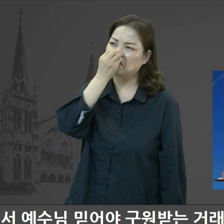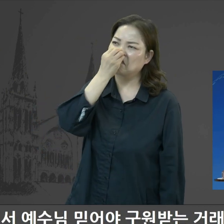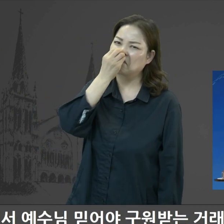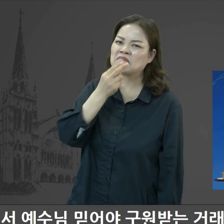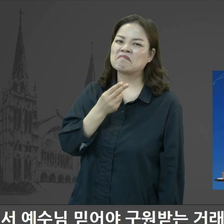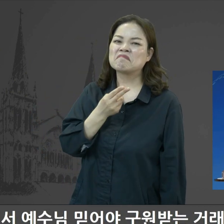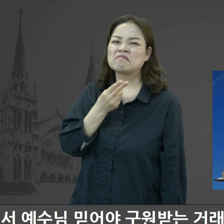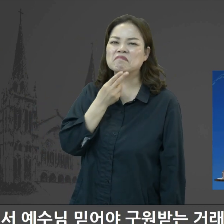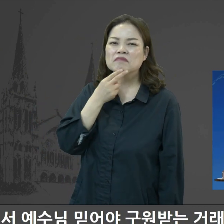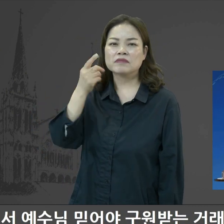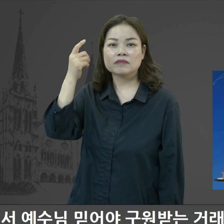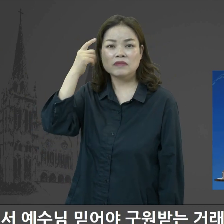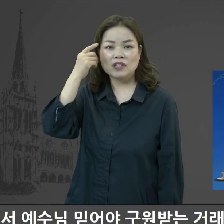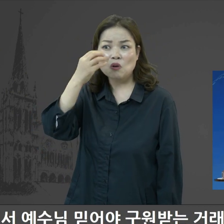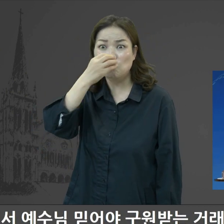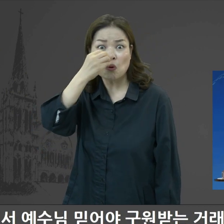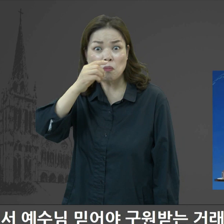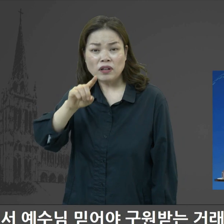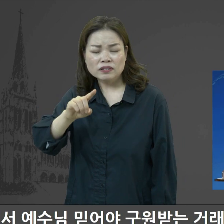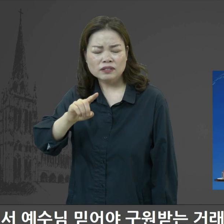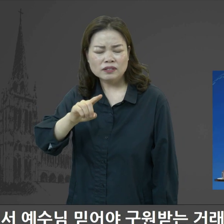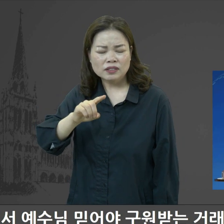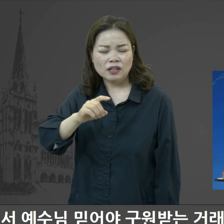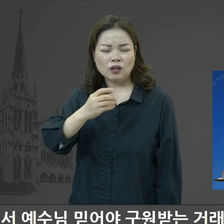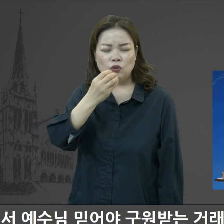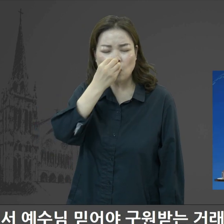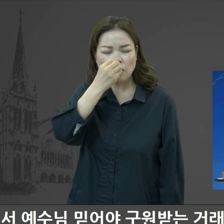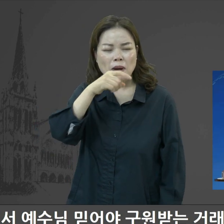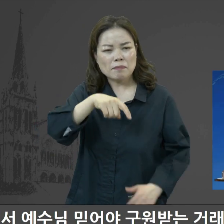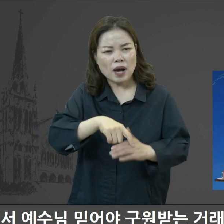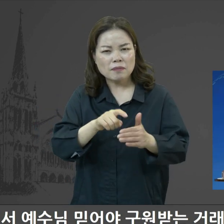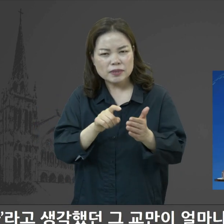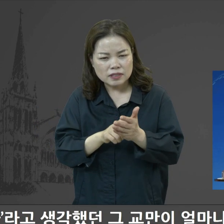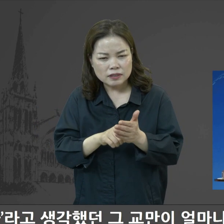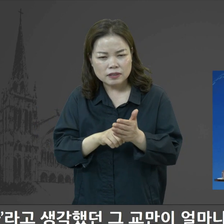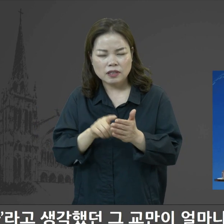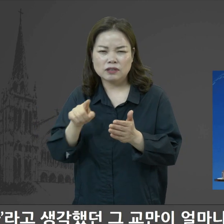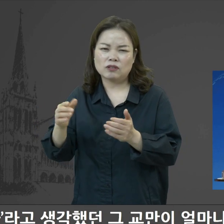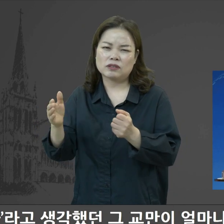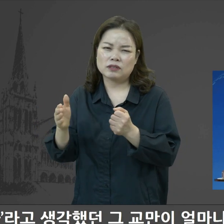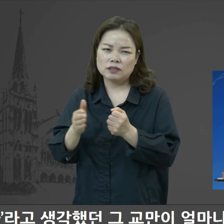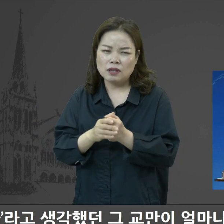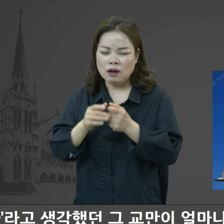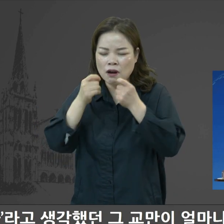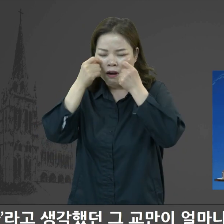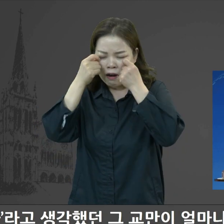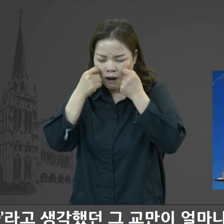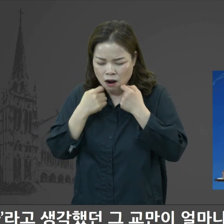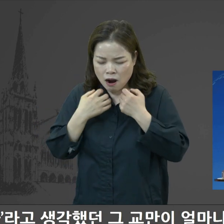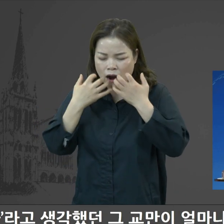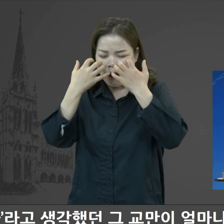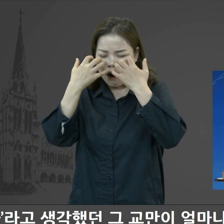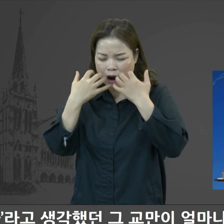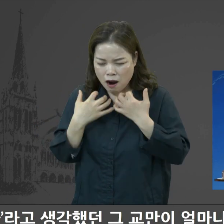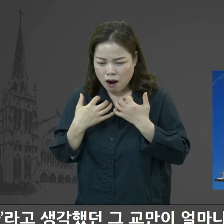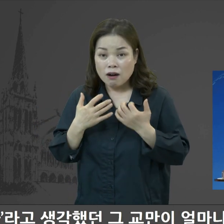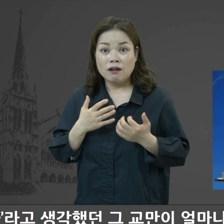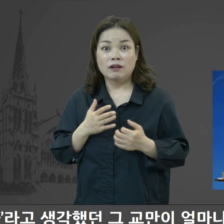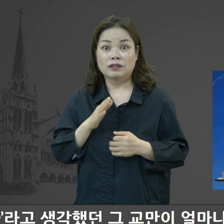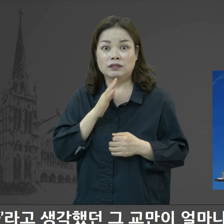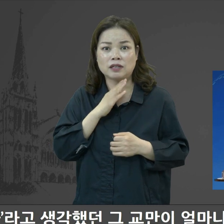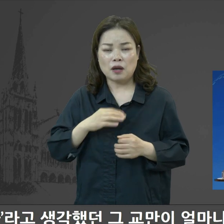않다라고 생각했던 그 교만이 얼마나 큰 교만인지 하나님 앞에 그것 때문에 펑펑 울었어요. 근데